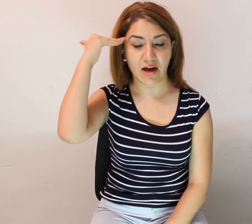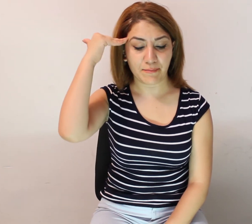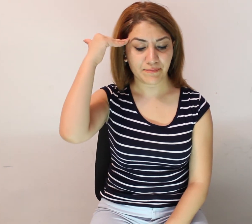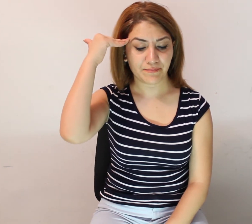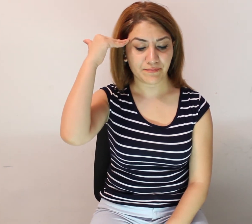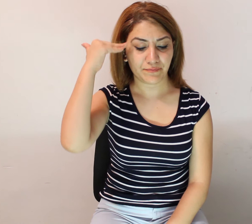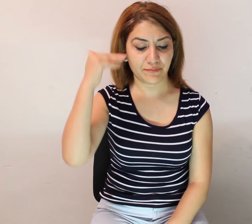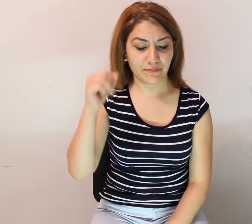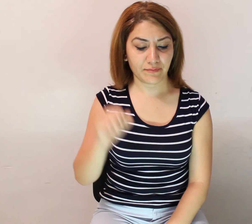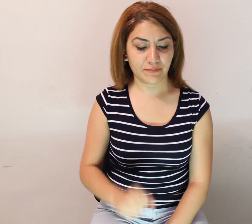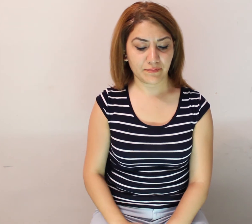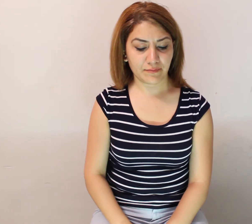Վիետնամ,